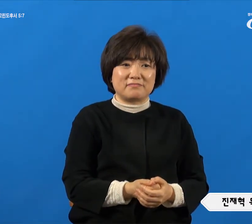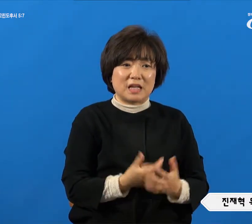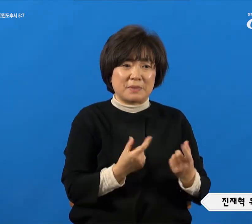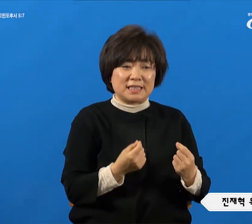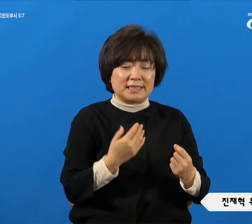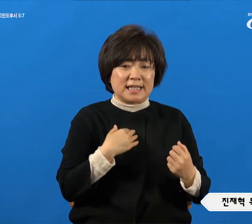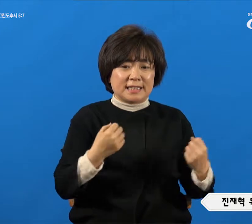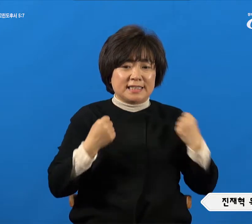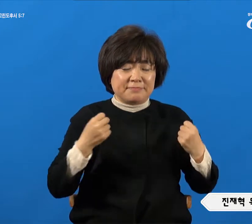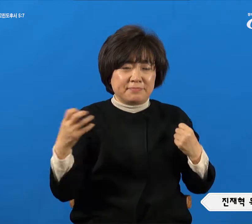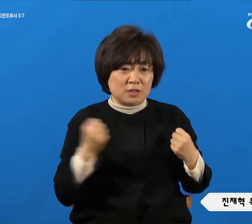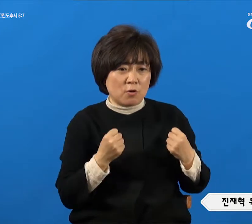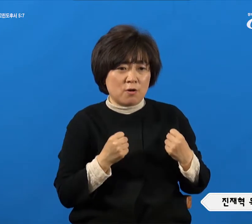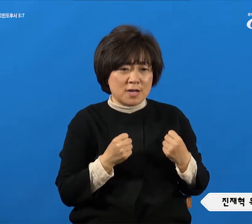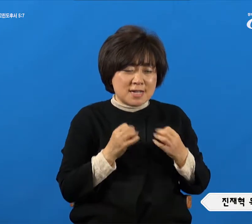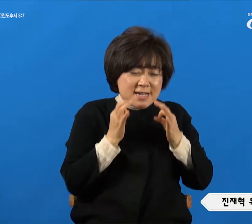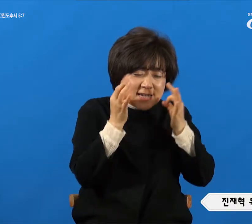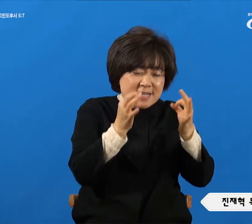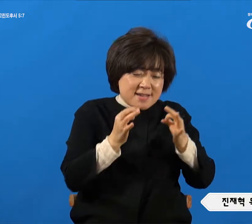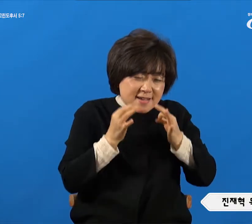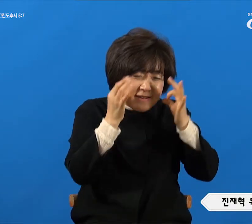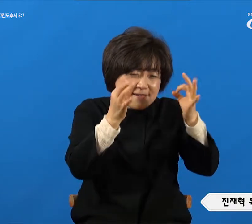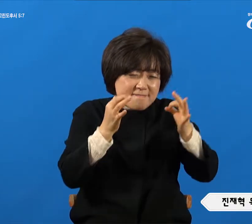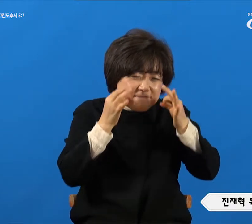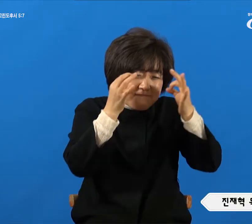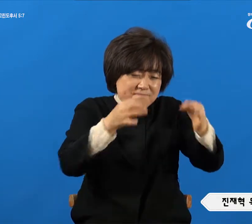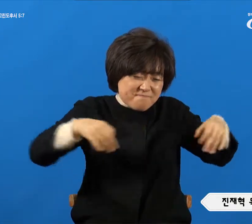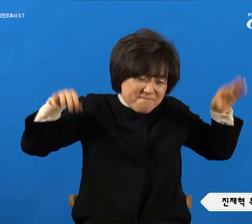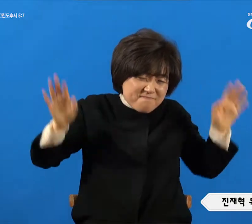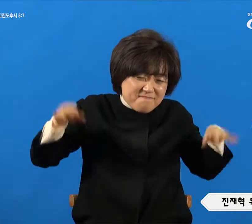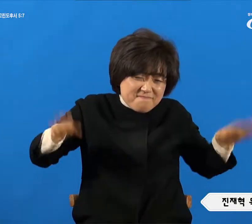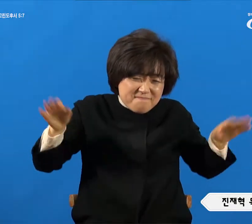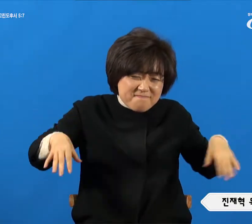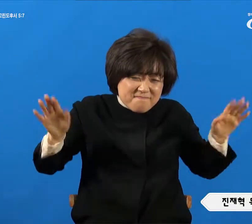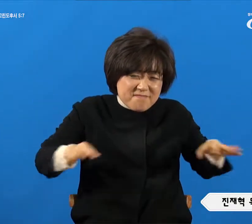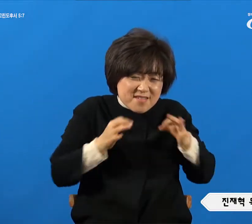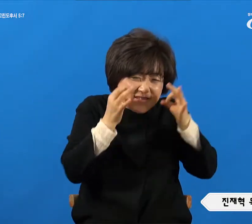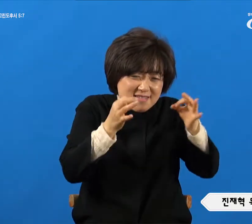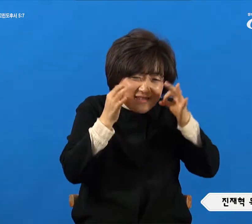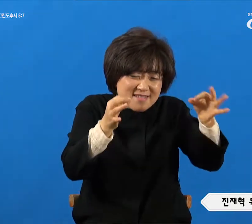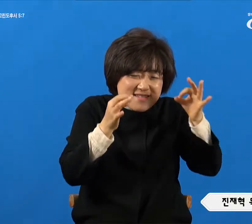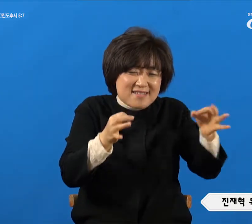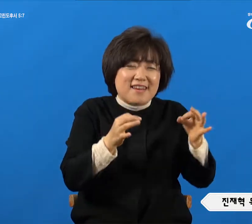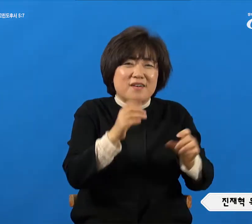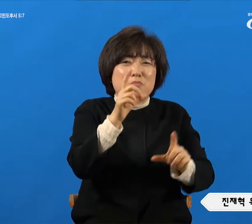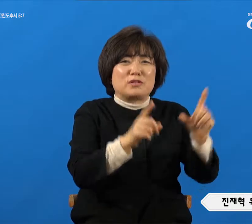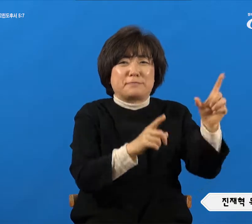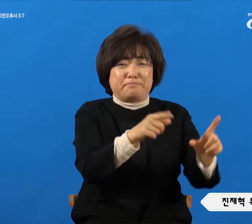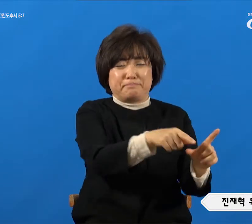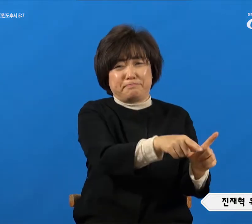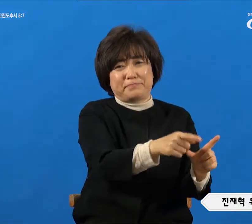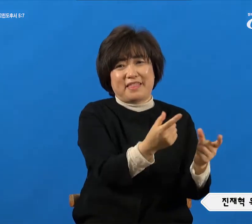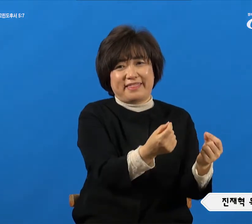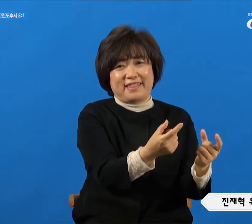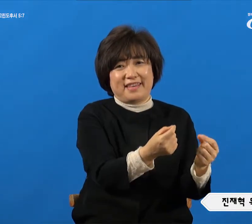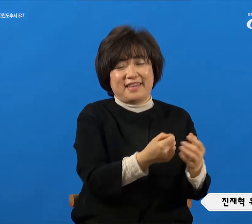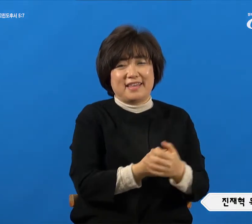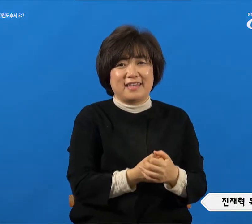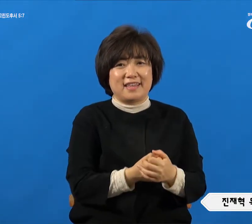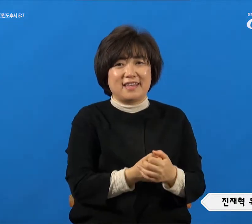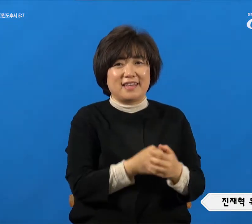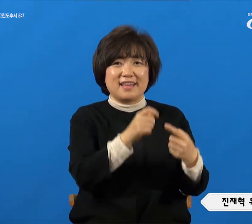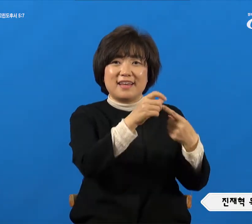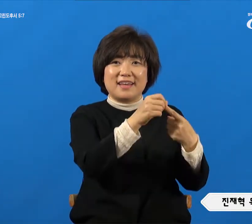마치 자기 힘으로 그렇게 발버둥 치면서 바락바락 애쓰는 모습을 생각해야